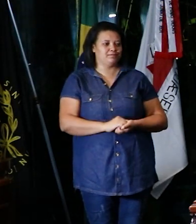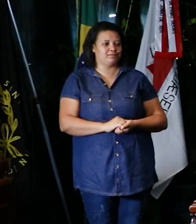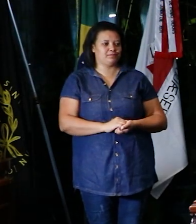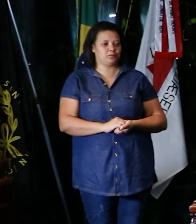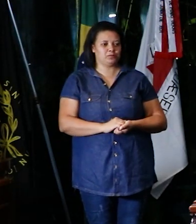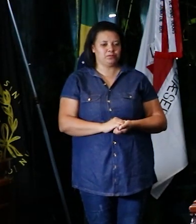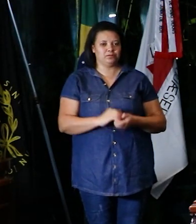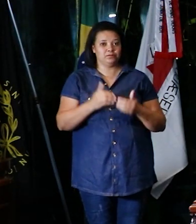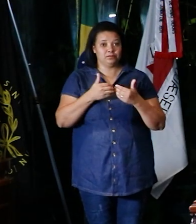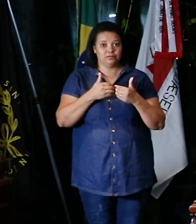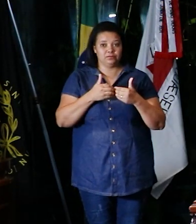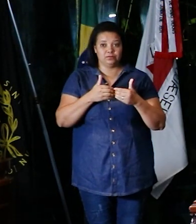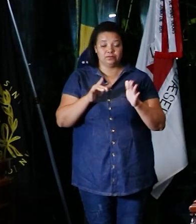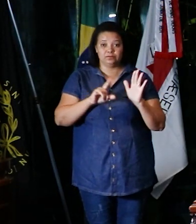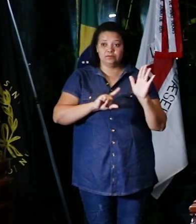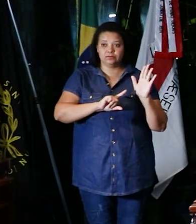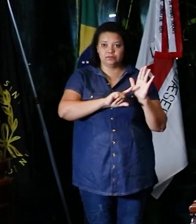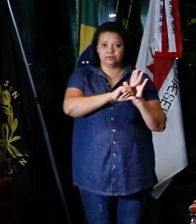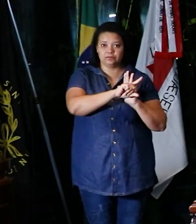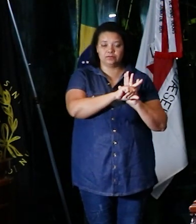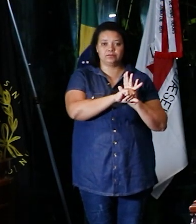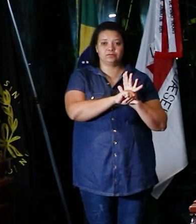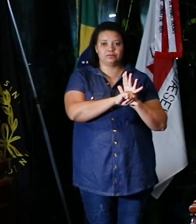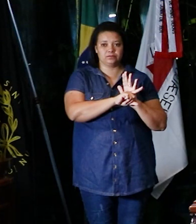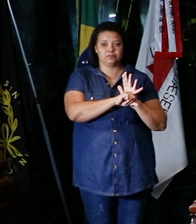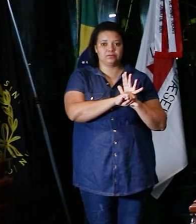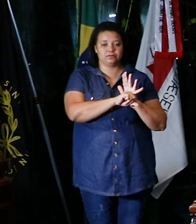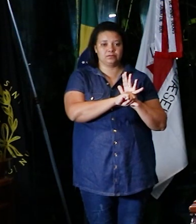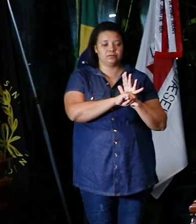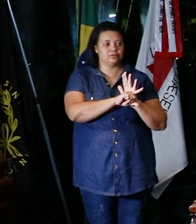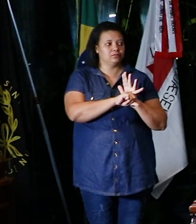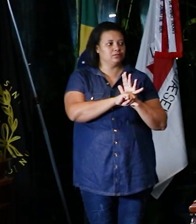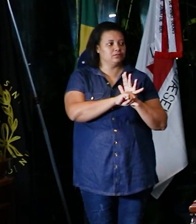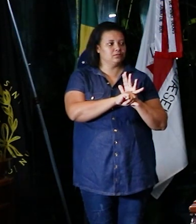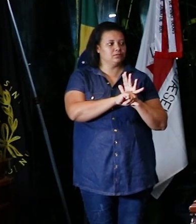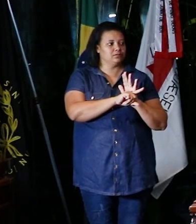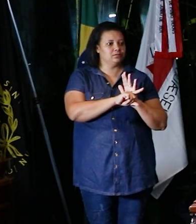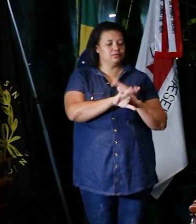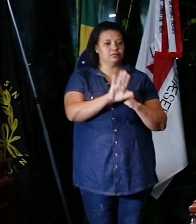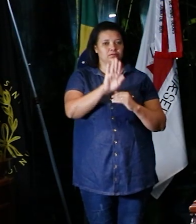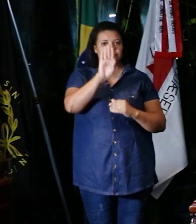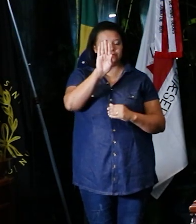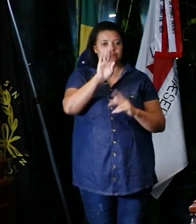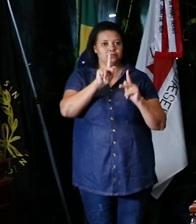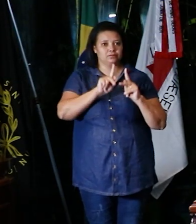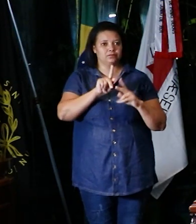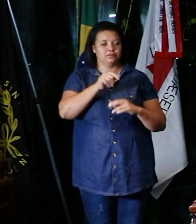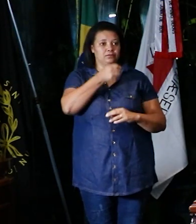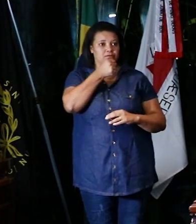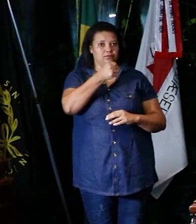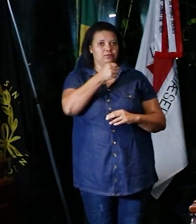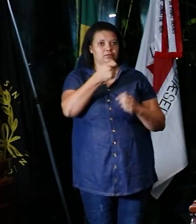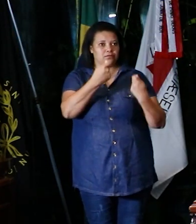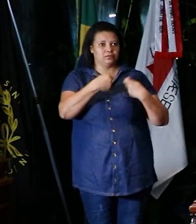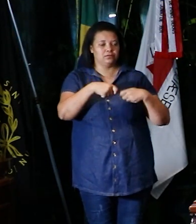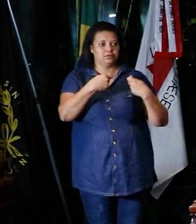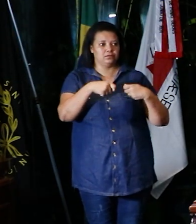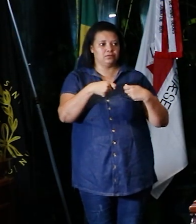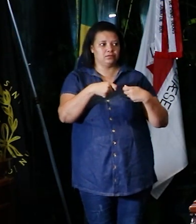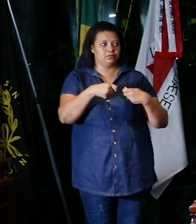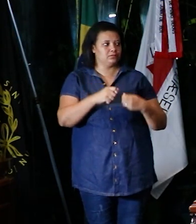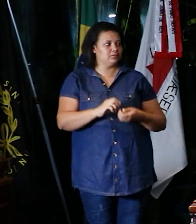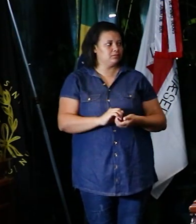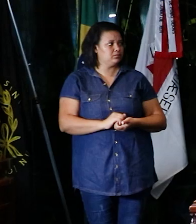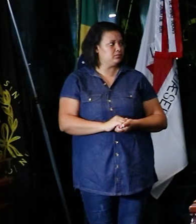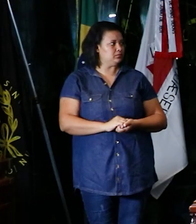Bom, vamos abrir então para as perguntas. Quem gostaria de iniciar? Ali tem